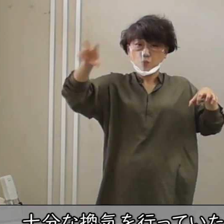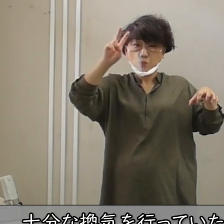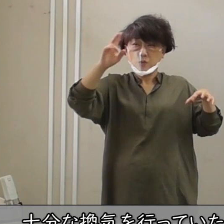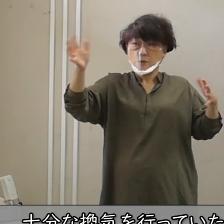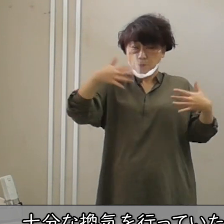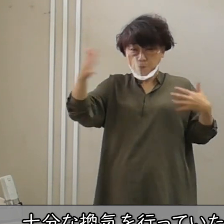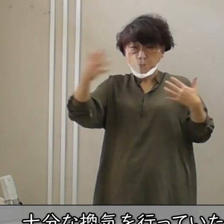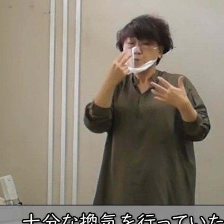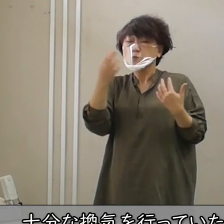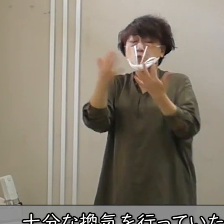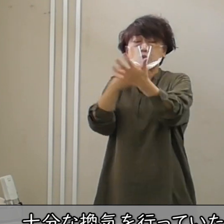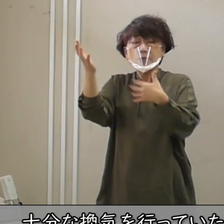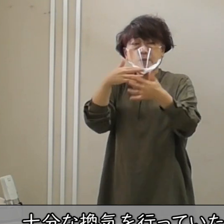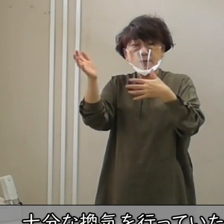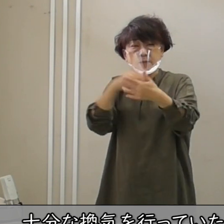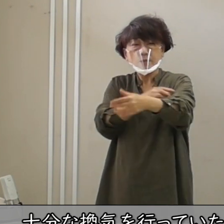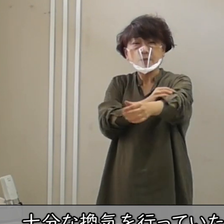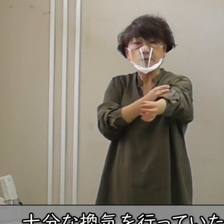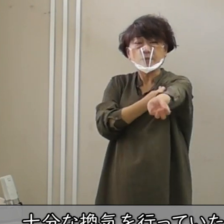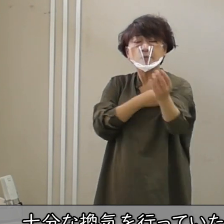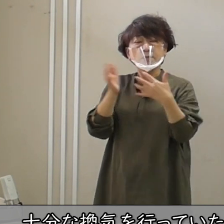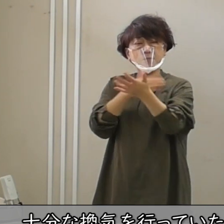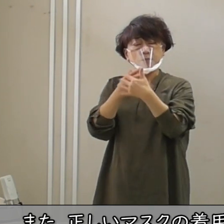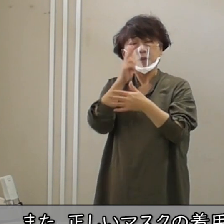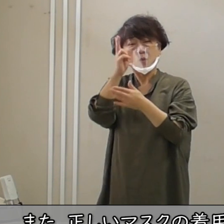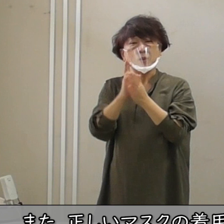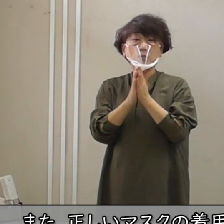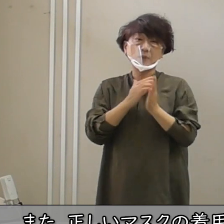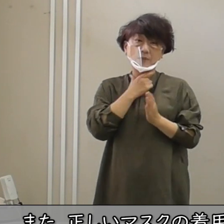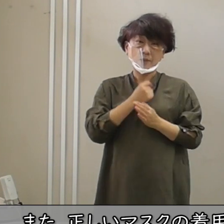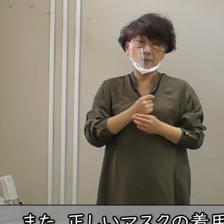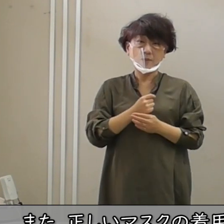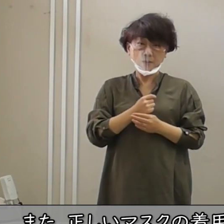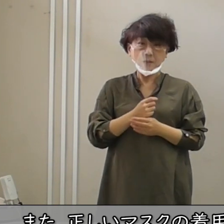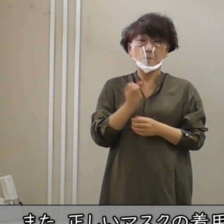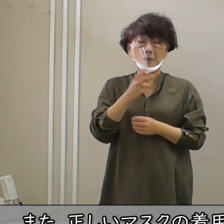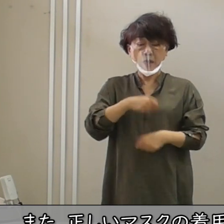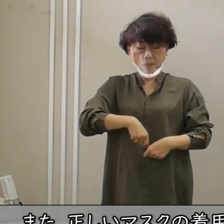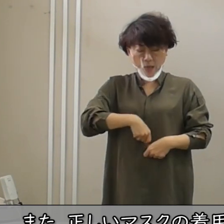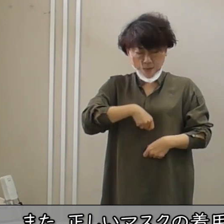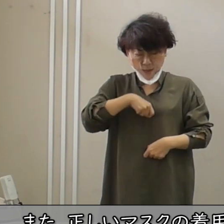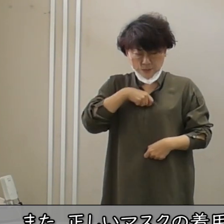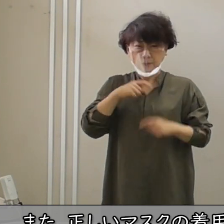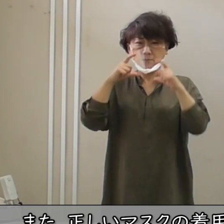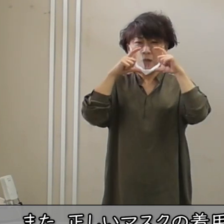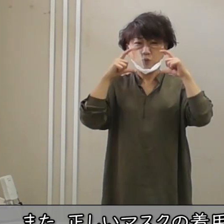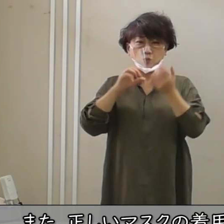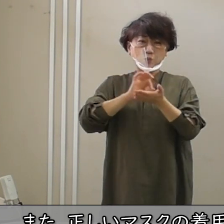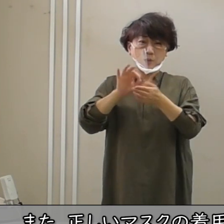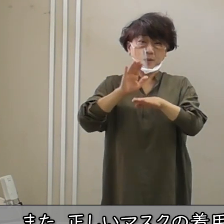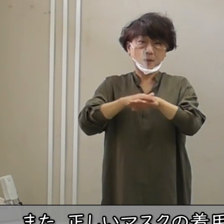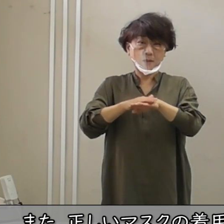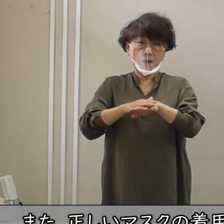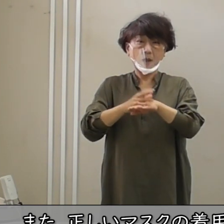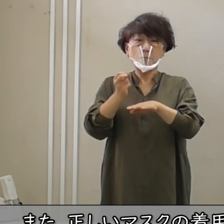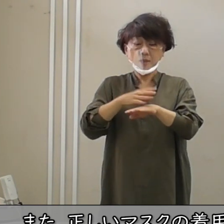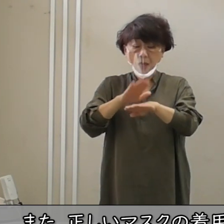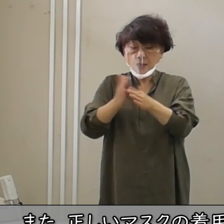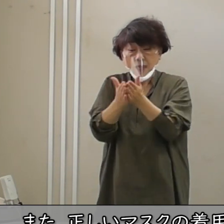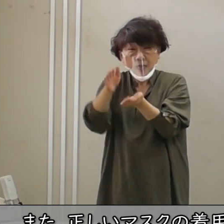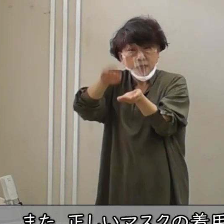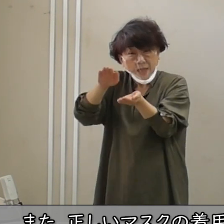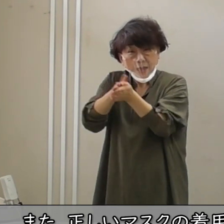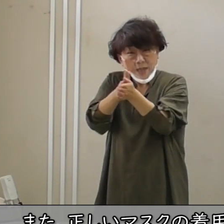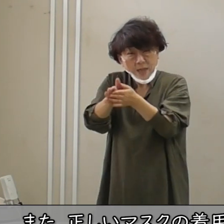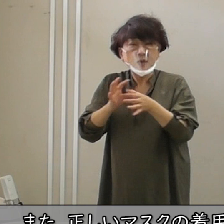など十分な換気を行っていただきます。また正しいマスクの着用や、こまめな手指消毒なども